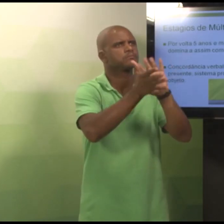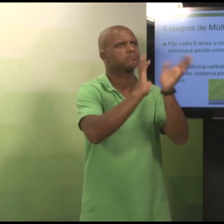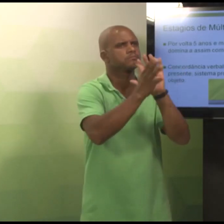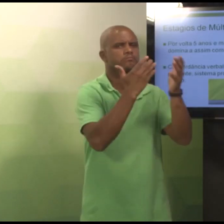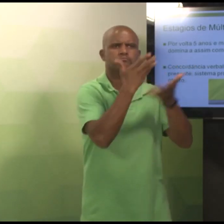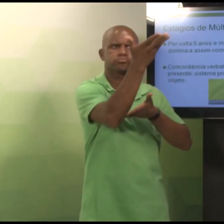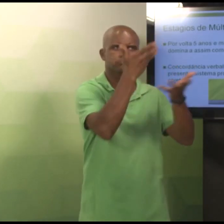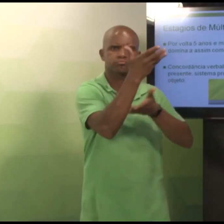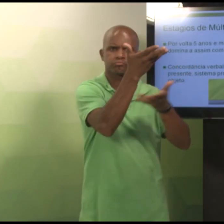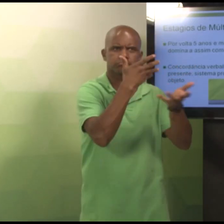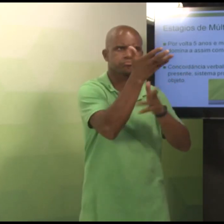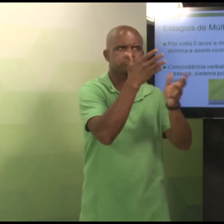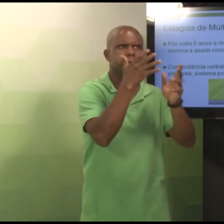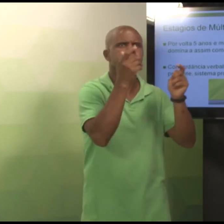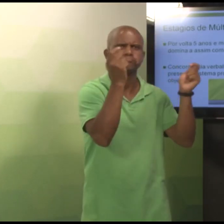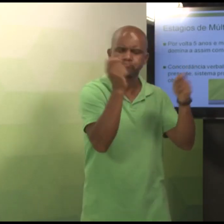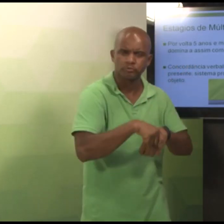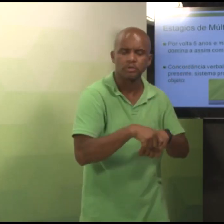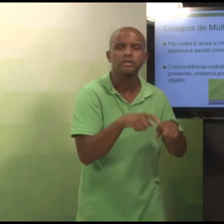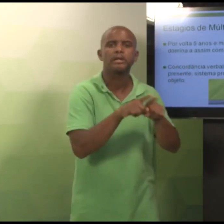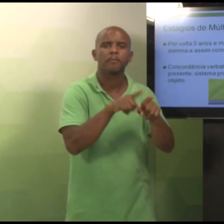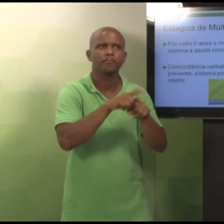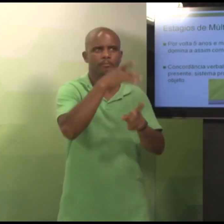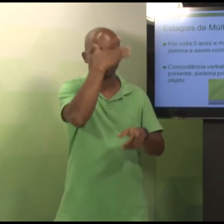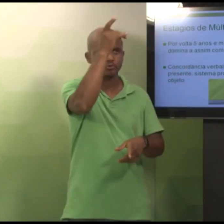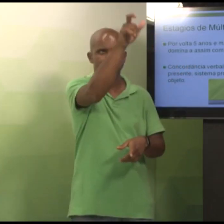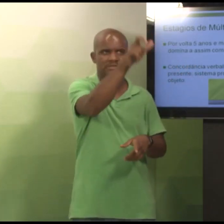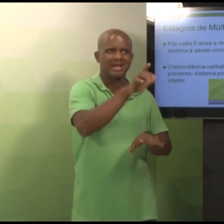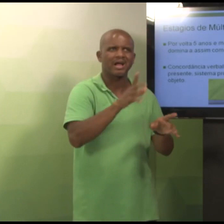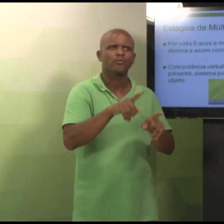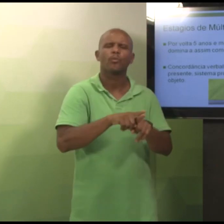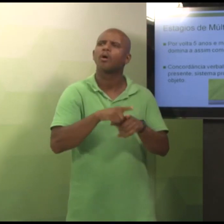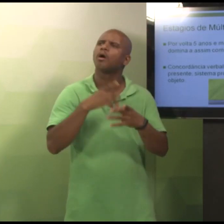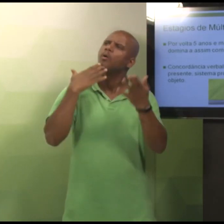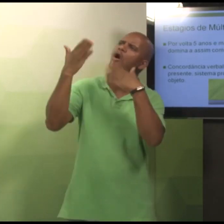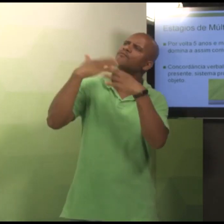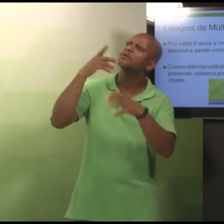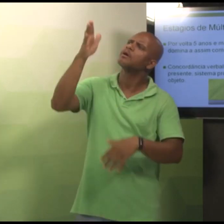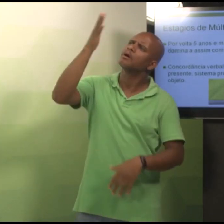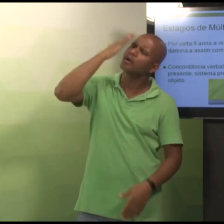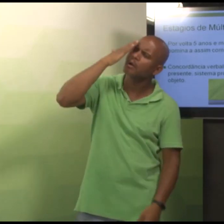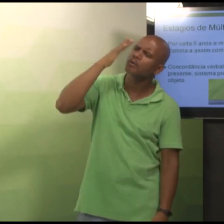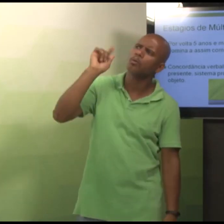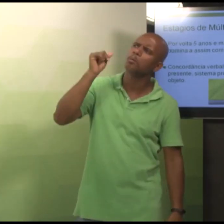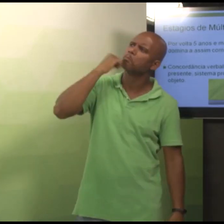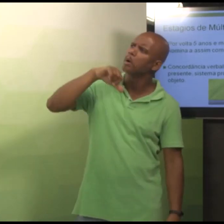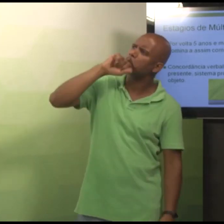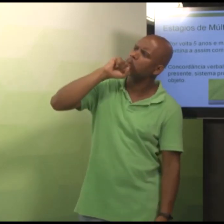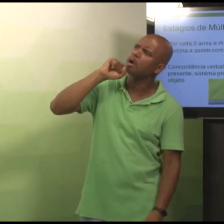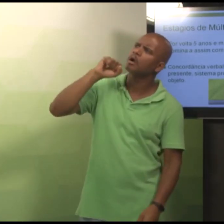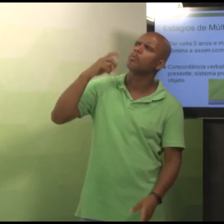competência comunicacional por meio da língua de sinais. Pode interagir por meio dessa língua. Conversar,